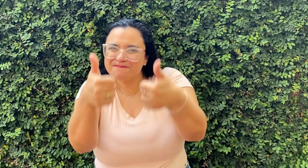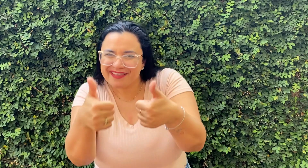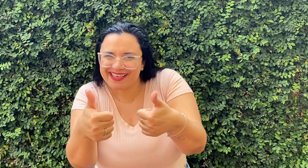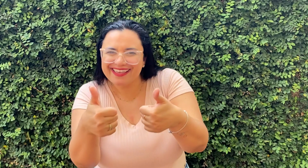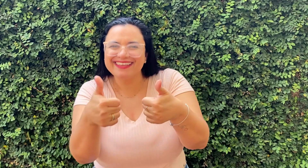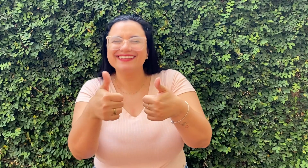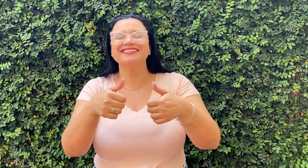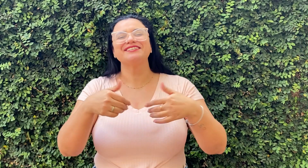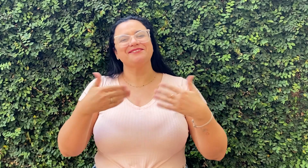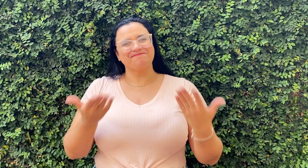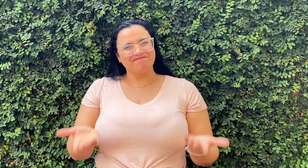bem?